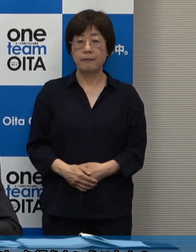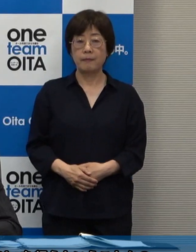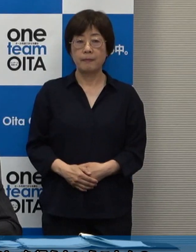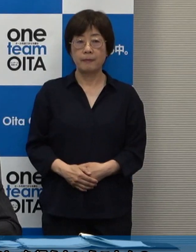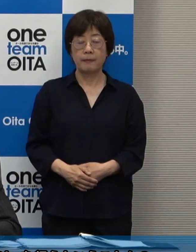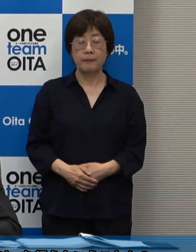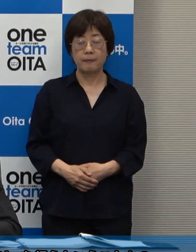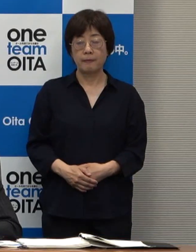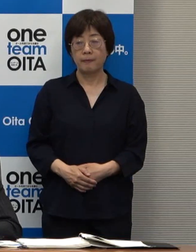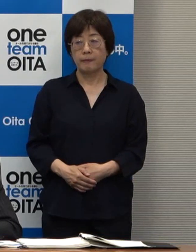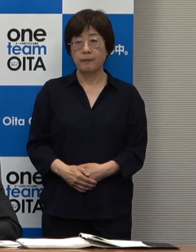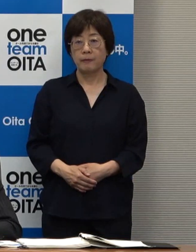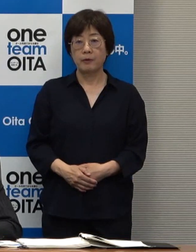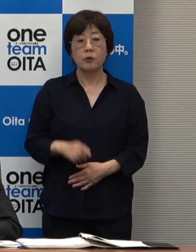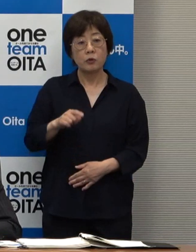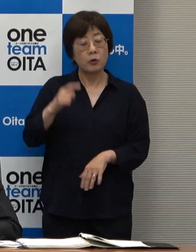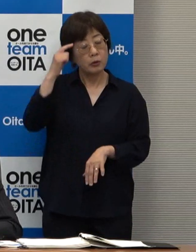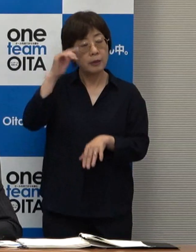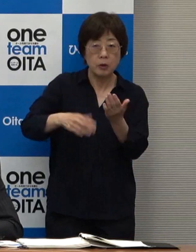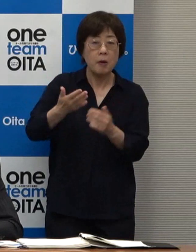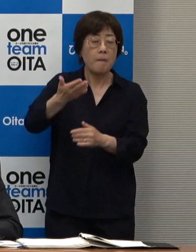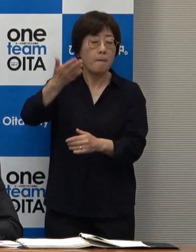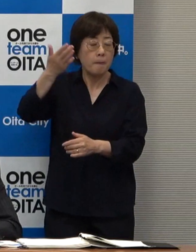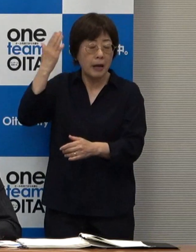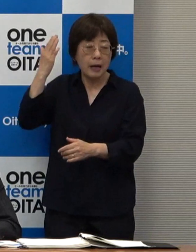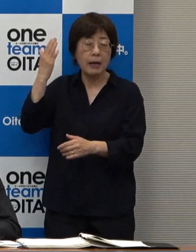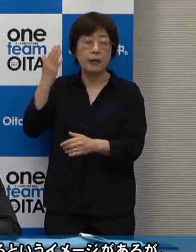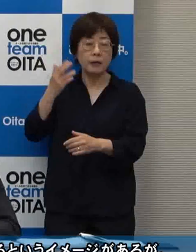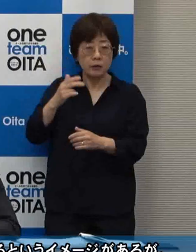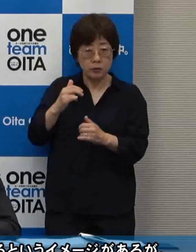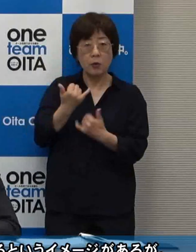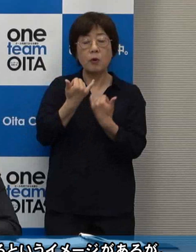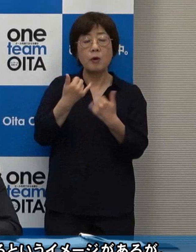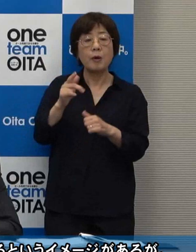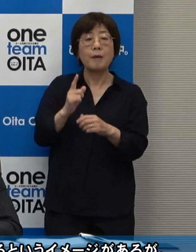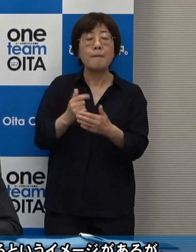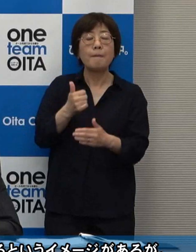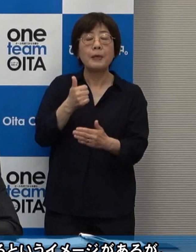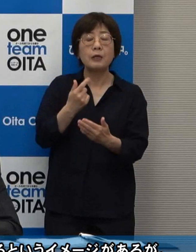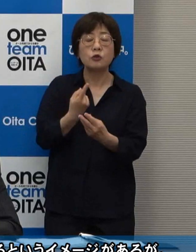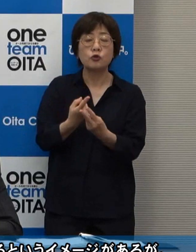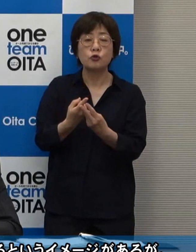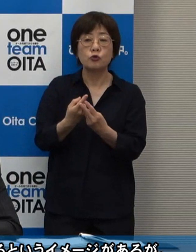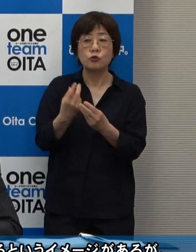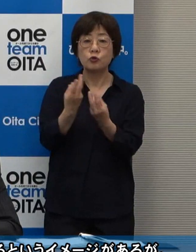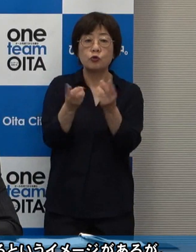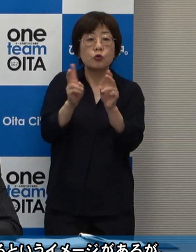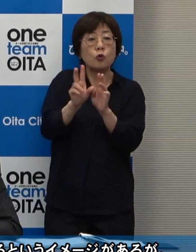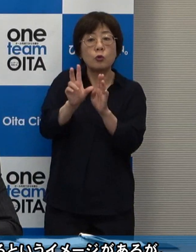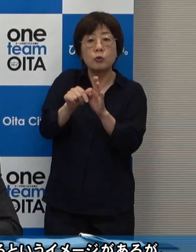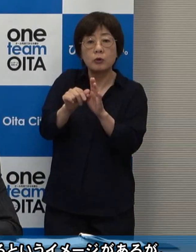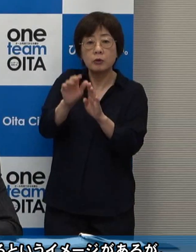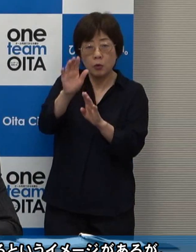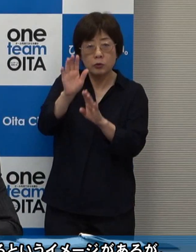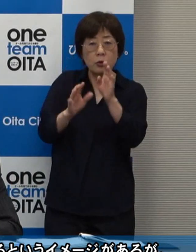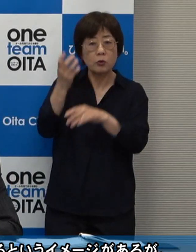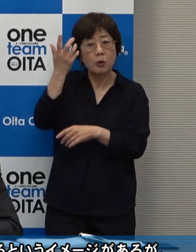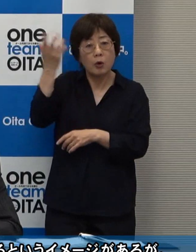見直していきたいなと、そのように思っています。まあ簡単に言うとスクラップ&ビルドなのかもしれないけれ